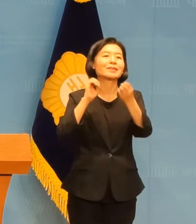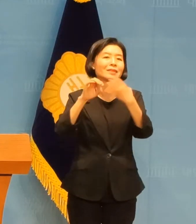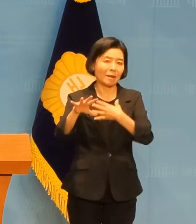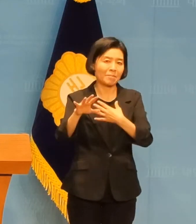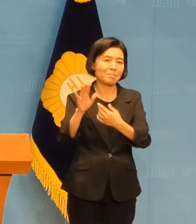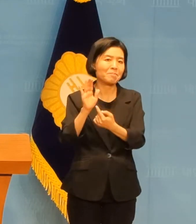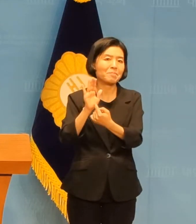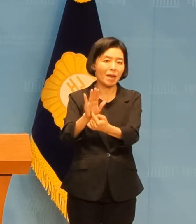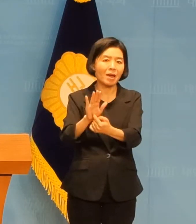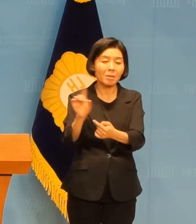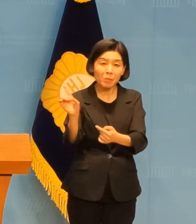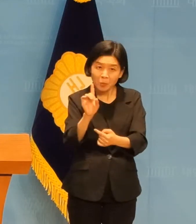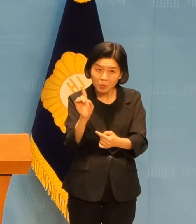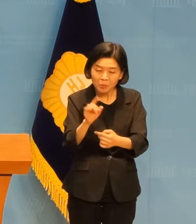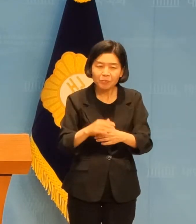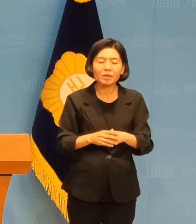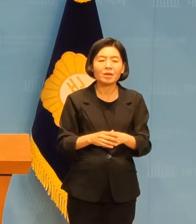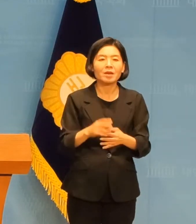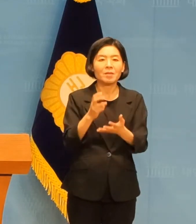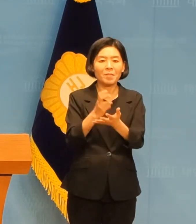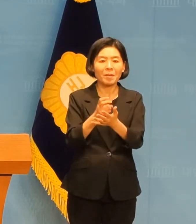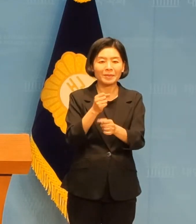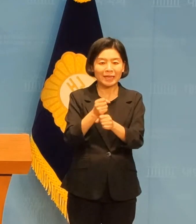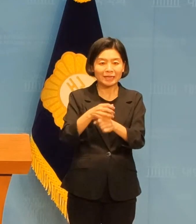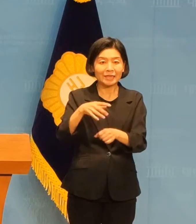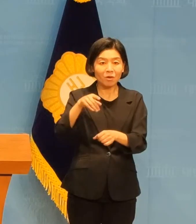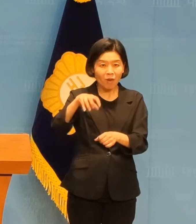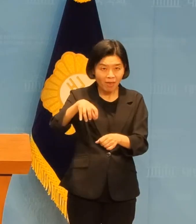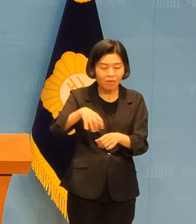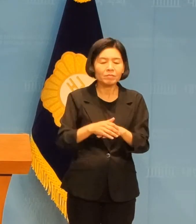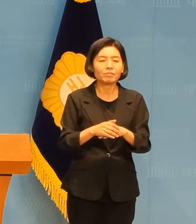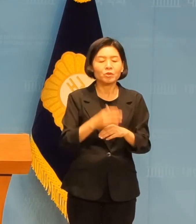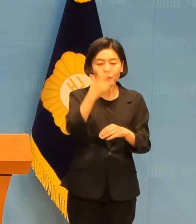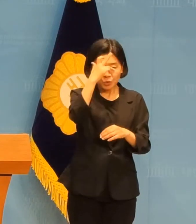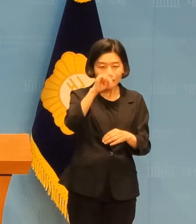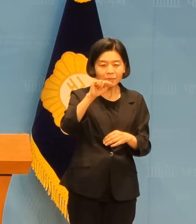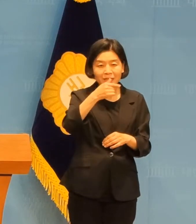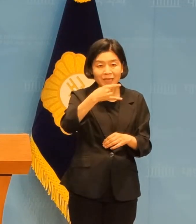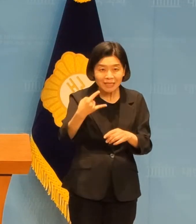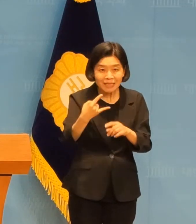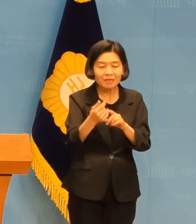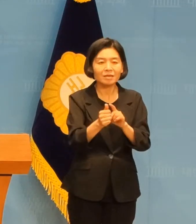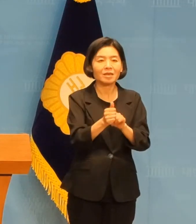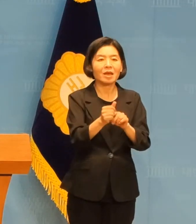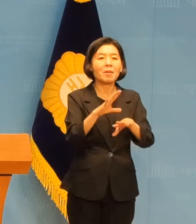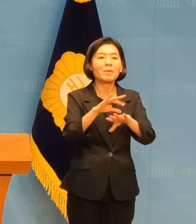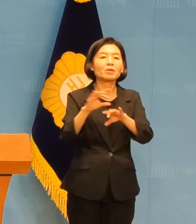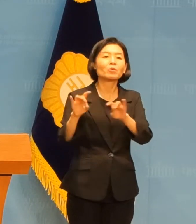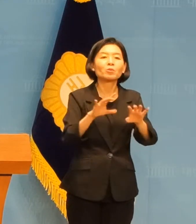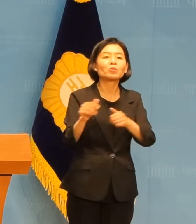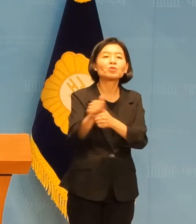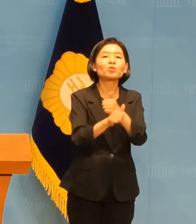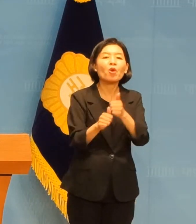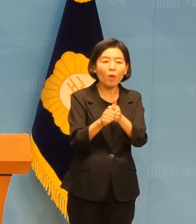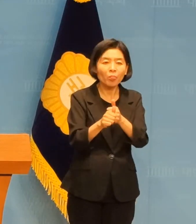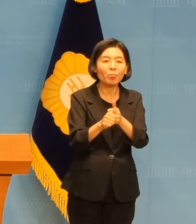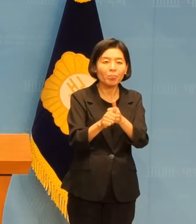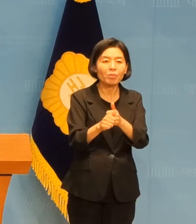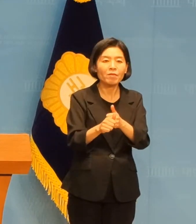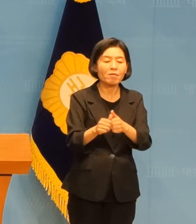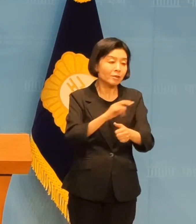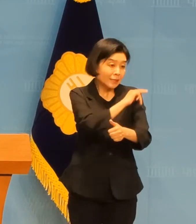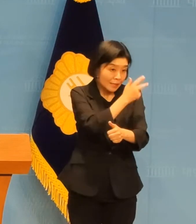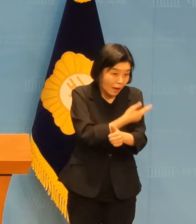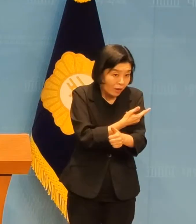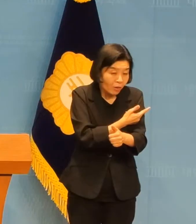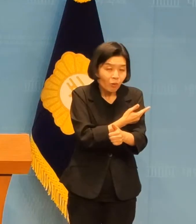내놓았습니다. 그 답변은 법제처 유권 해석에 따르면 최민희 내정자가 방통위원의 자격에